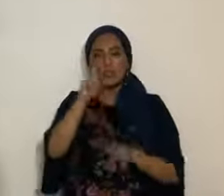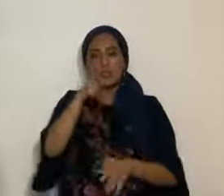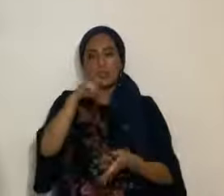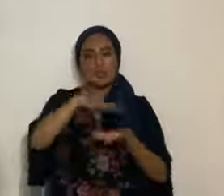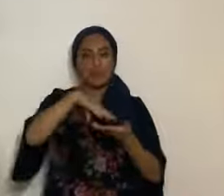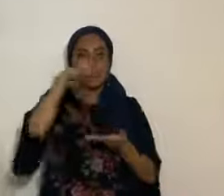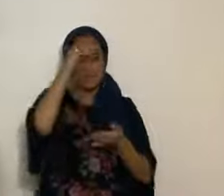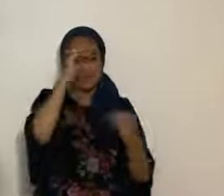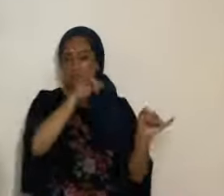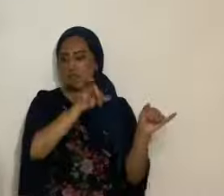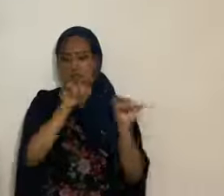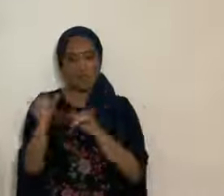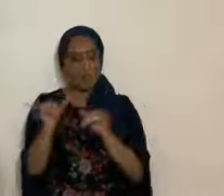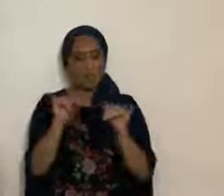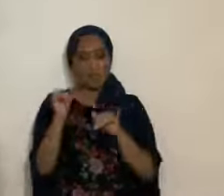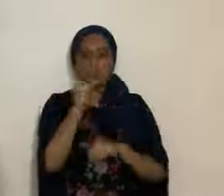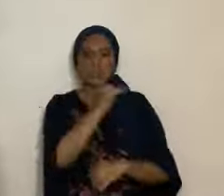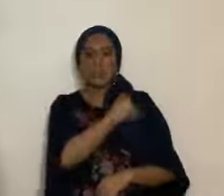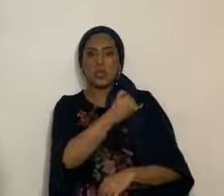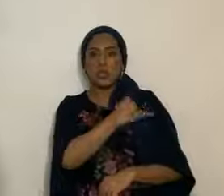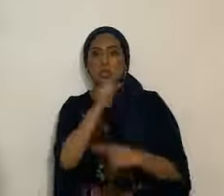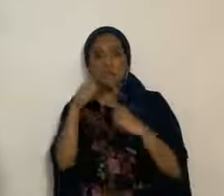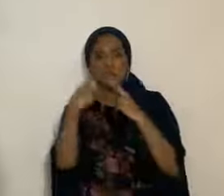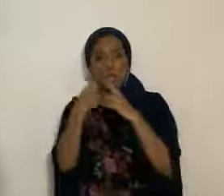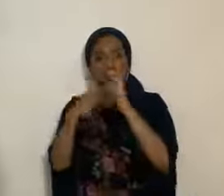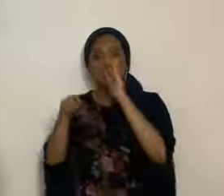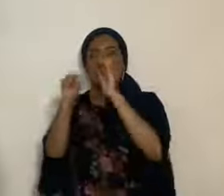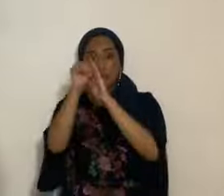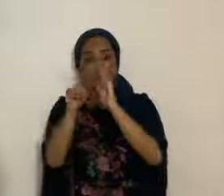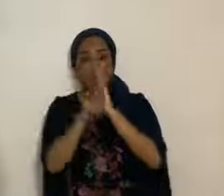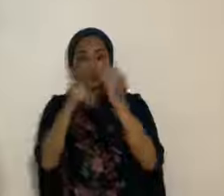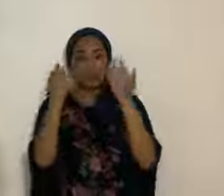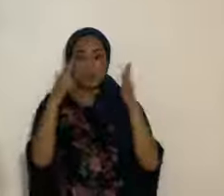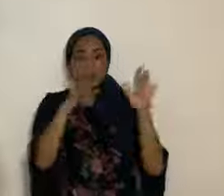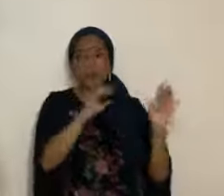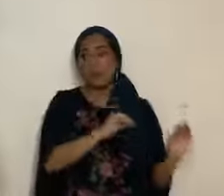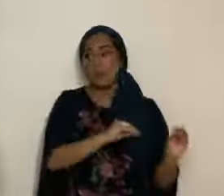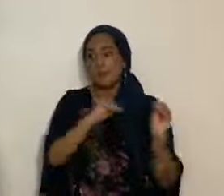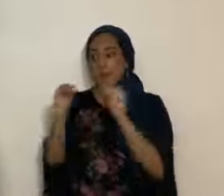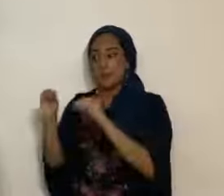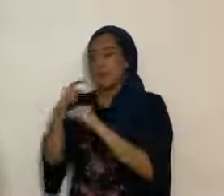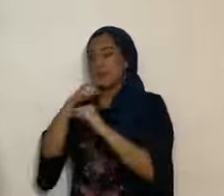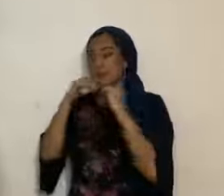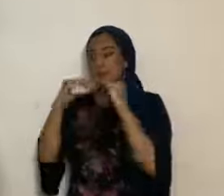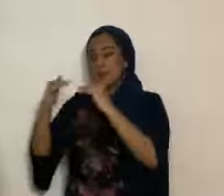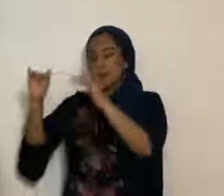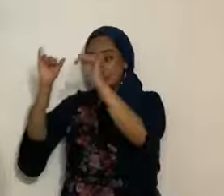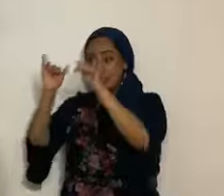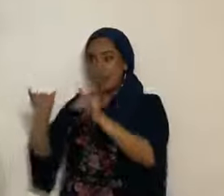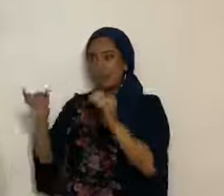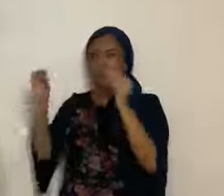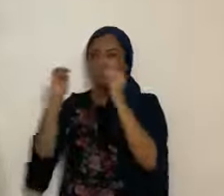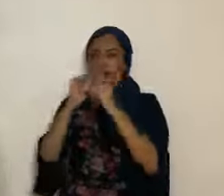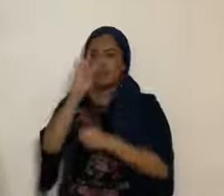mismo. Una vez que Moisés fue llevado al desierto y permaneció ahí por otros 40 años,